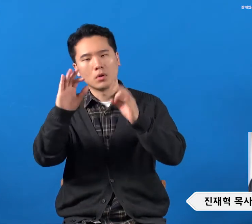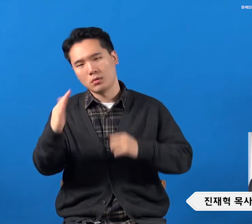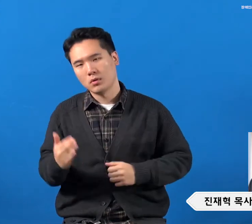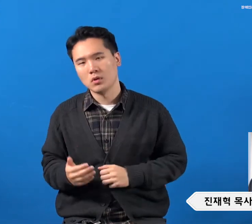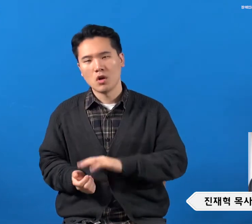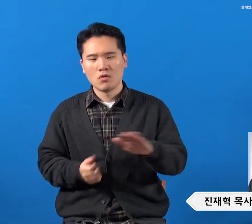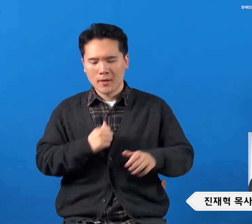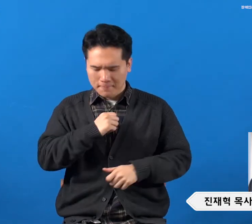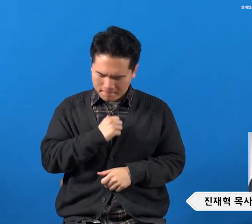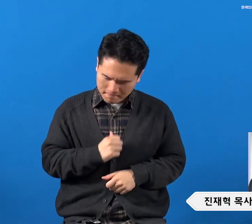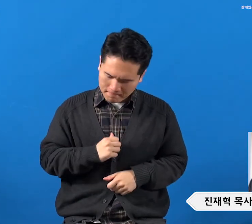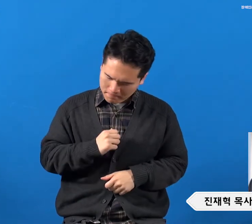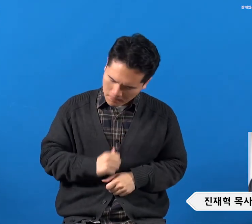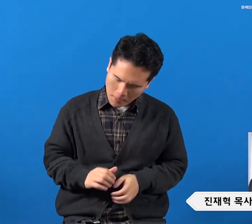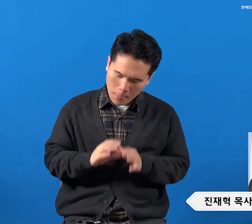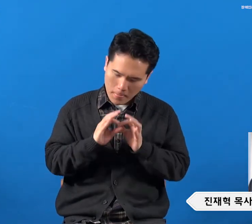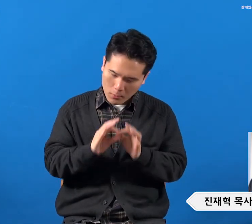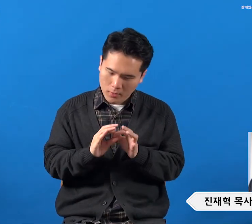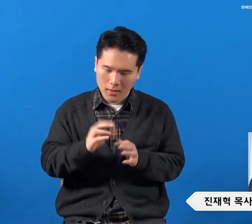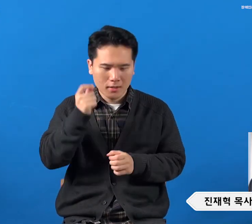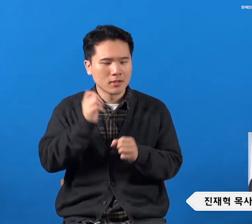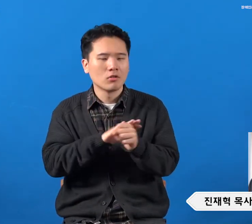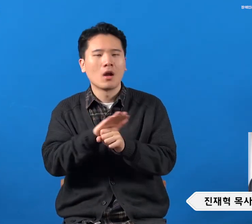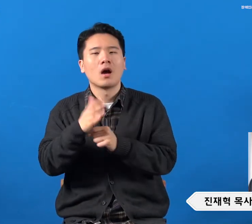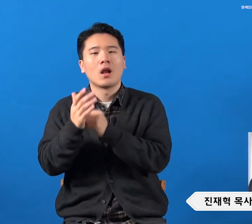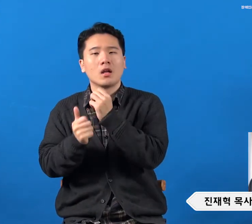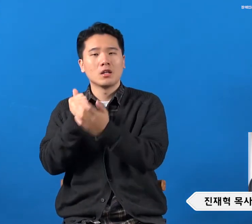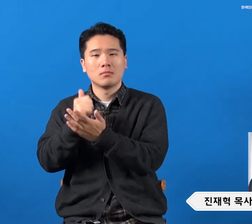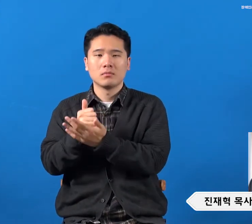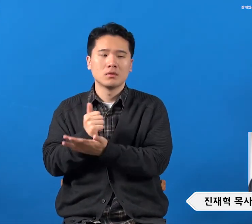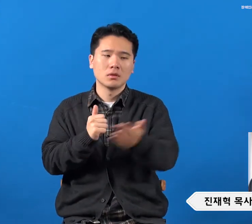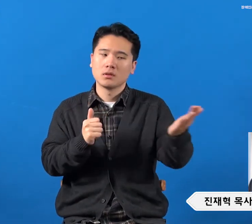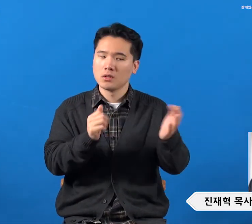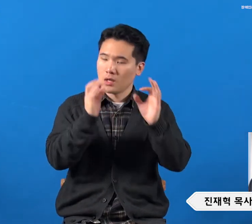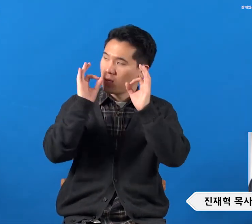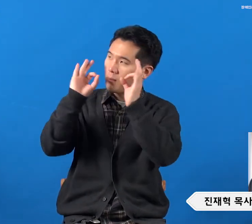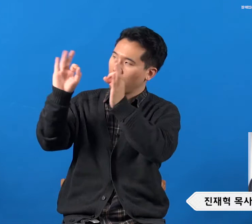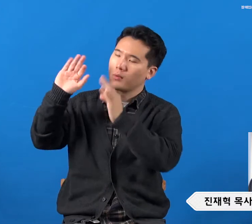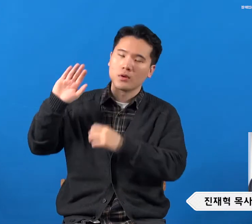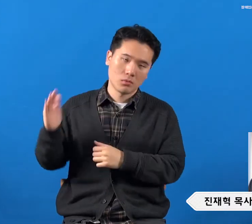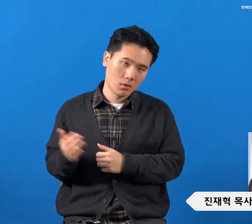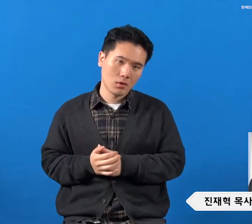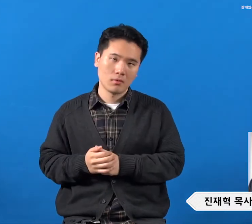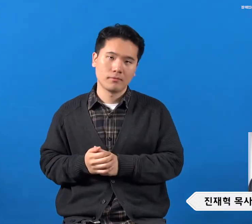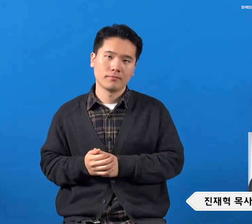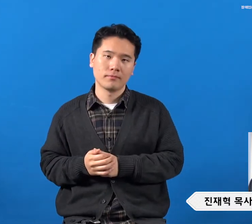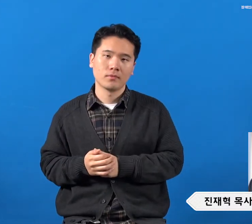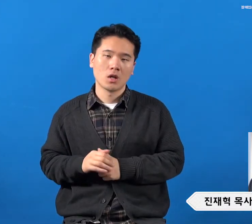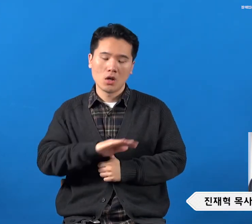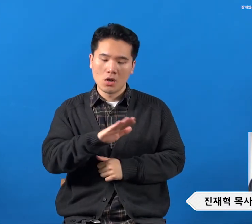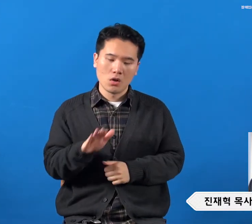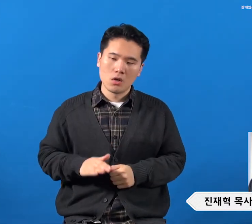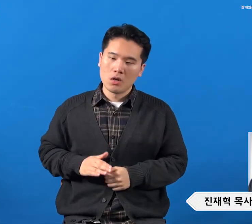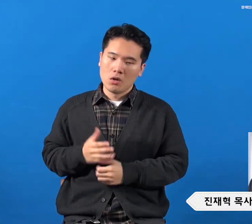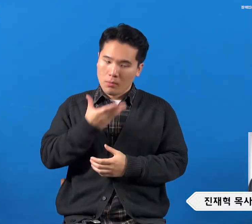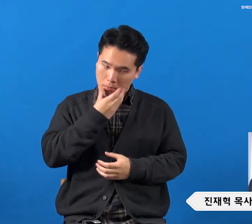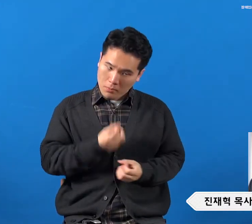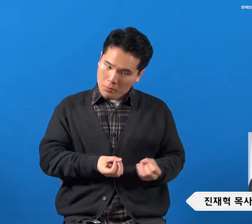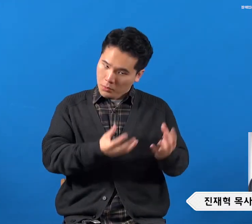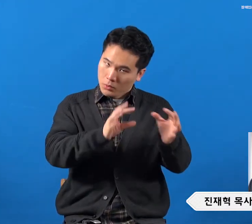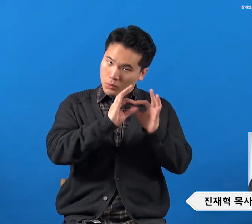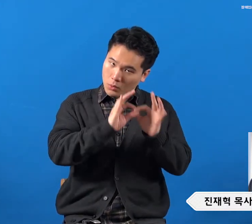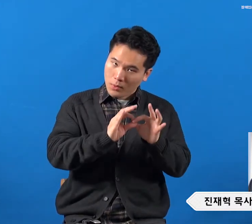우리의 인내함을 통해 인내하시는 긍휼의 하나님을 그들은 바라보게 합니다. 그들을 향한 축복을